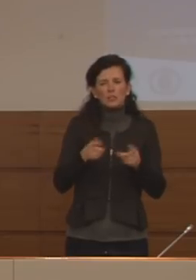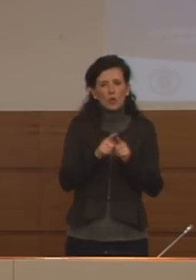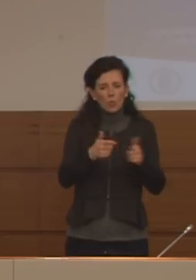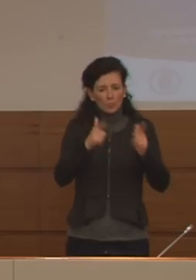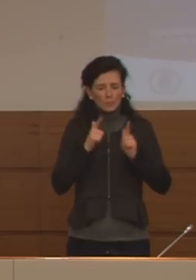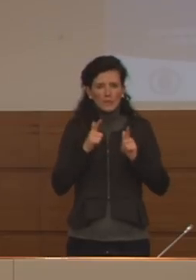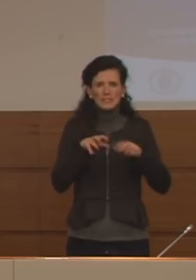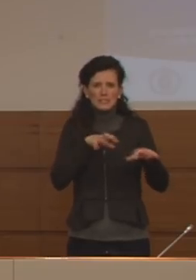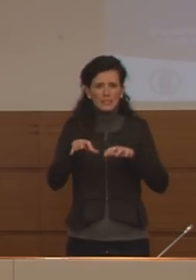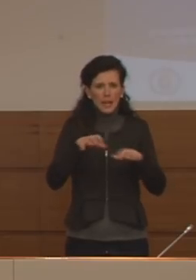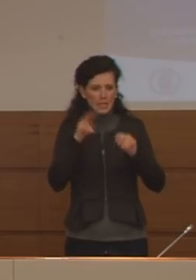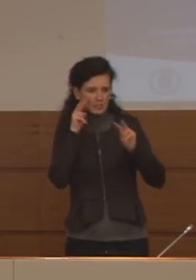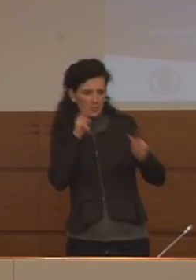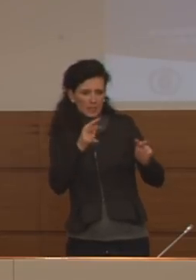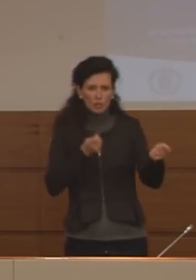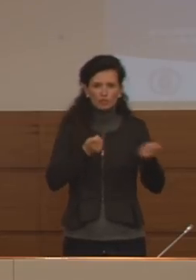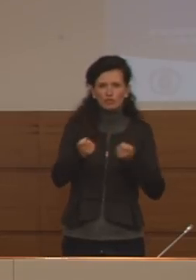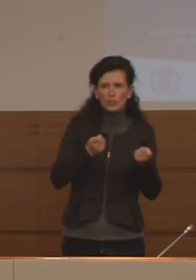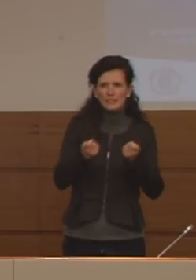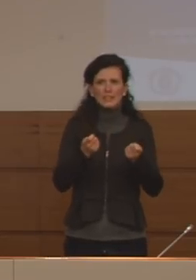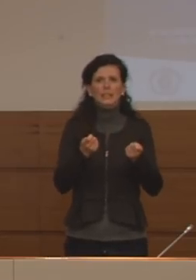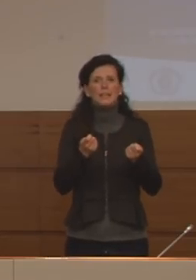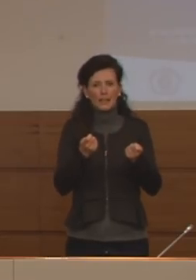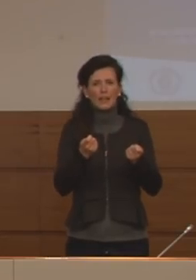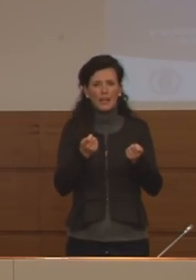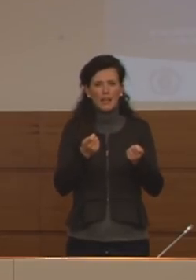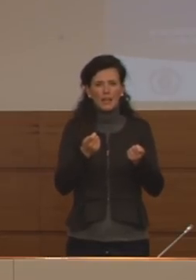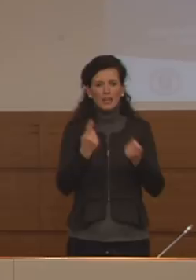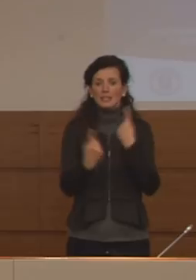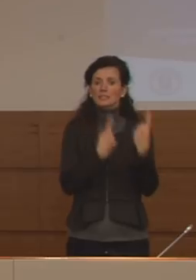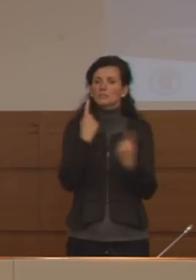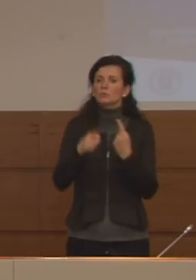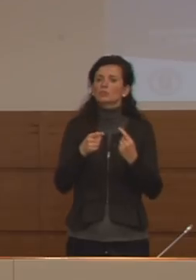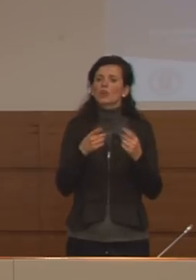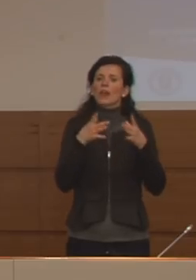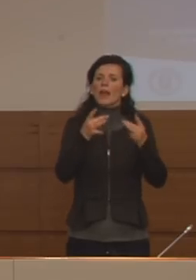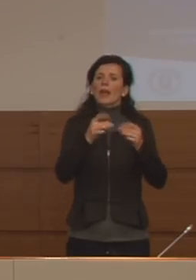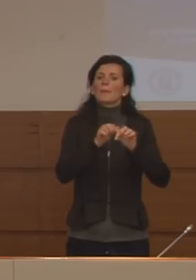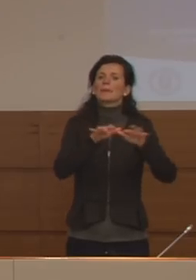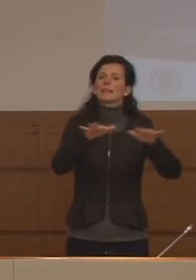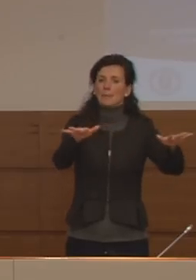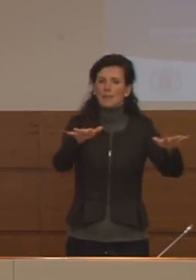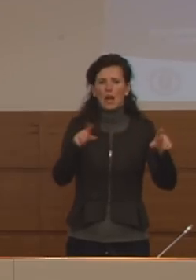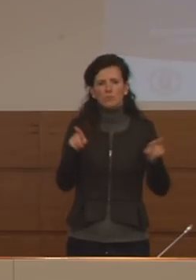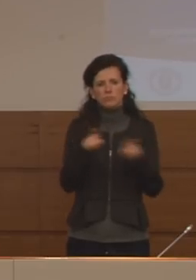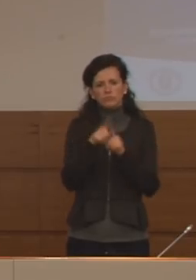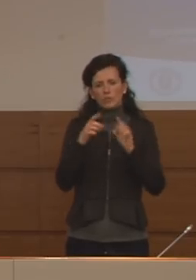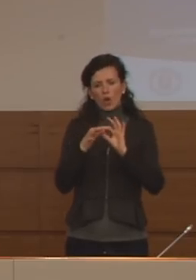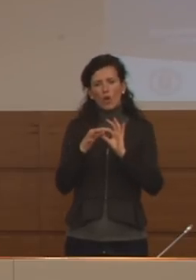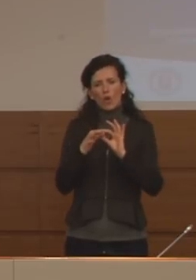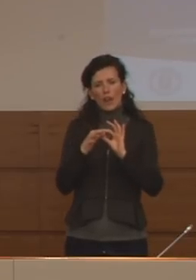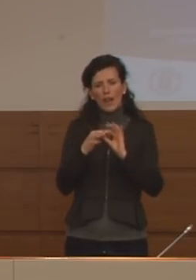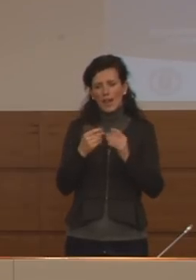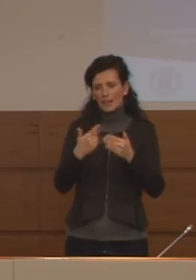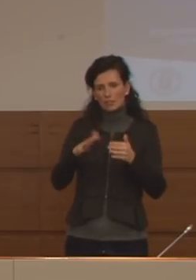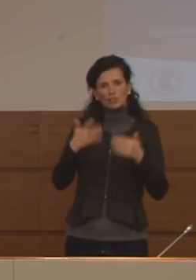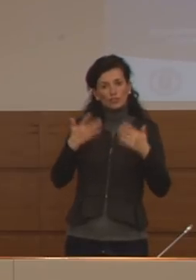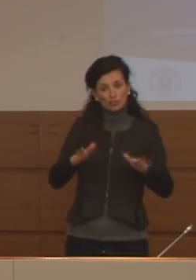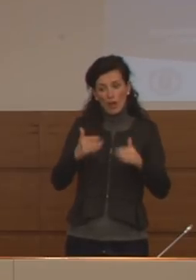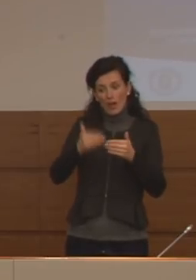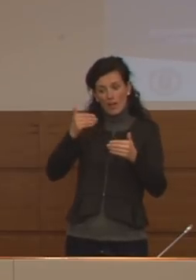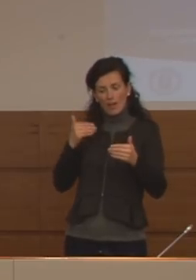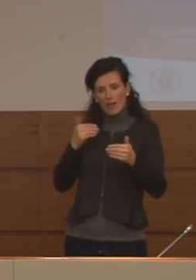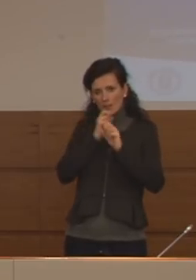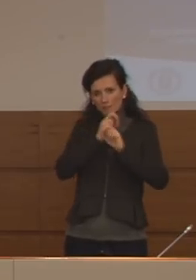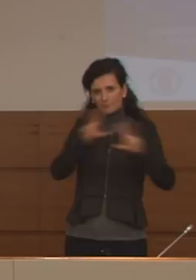al all'epidemia e credo che come ricordavano anche molti colleghi nei giorni precedenti ha dato prova